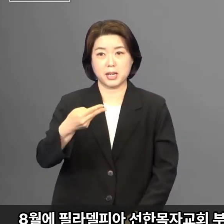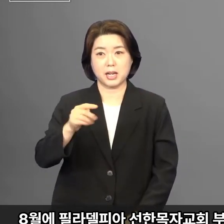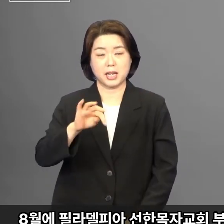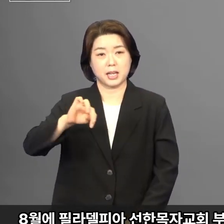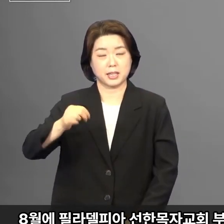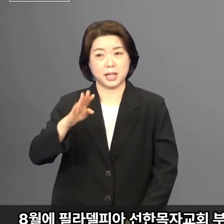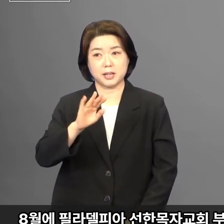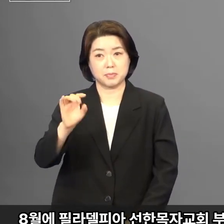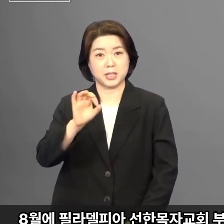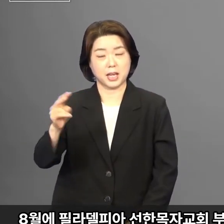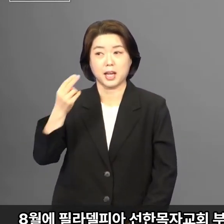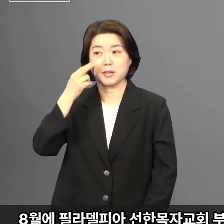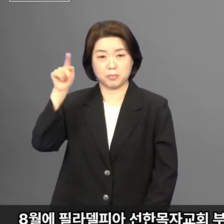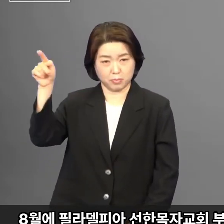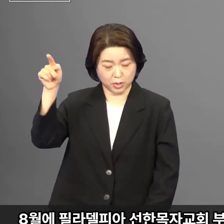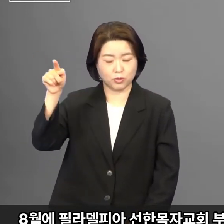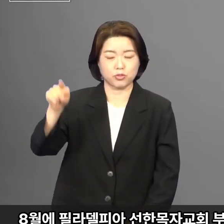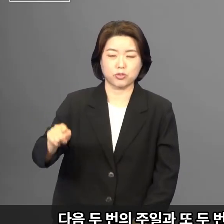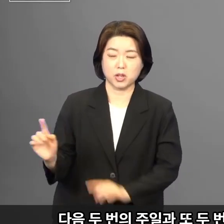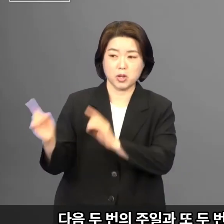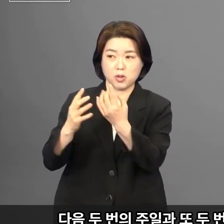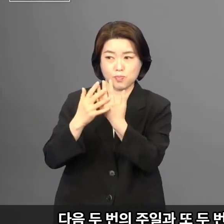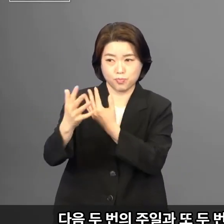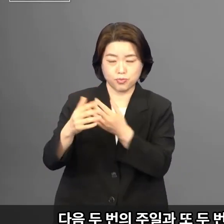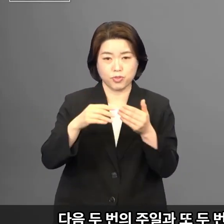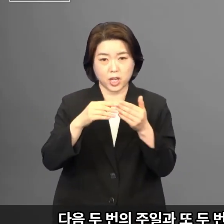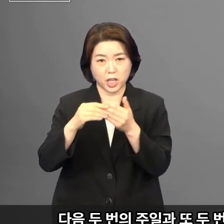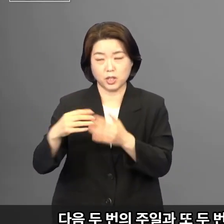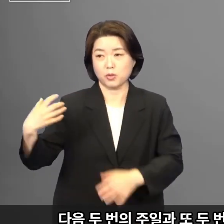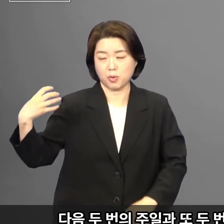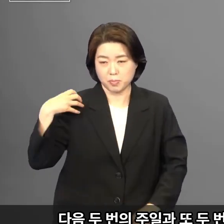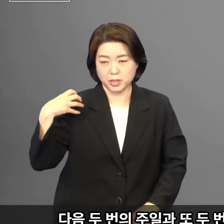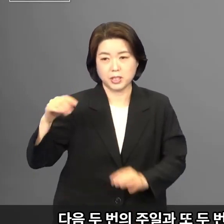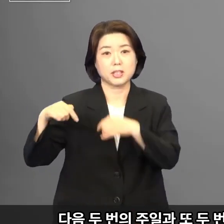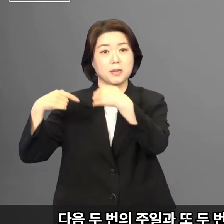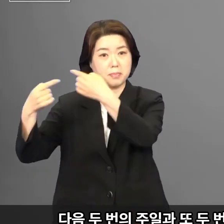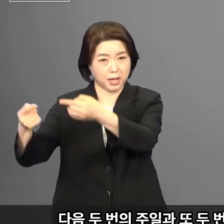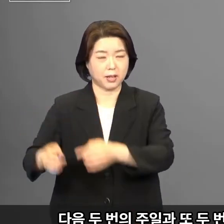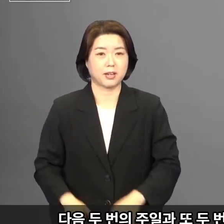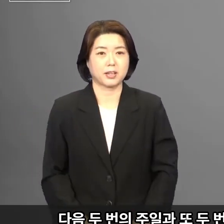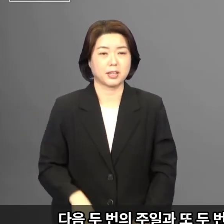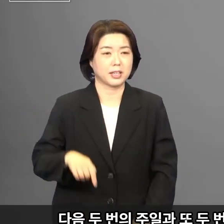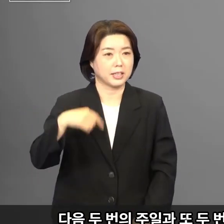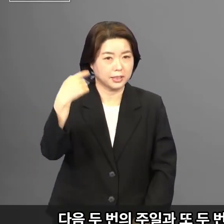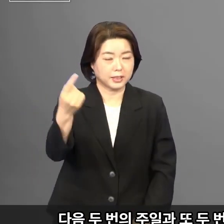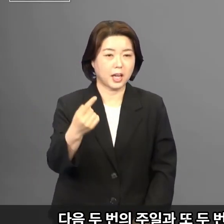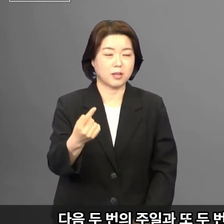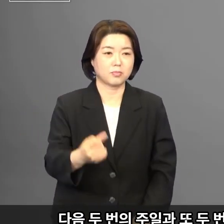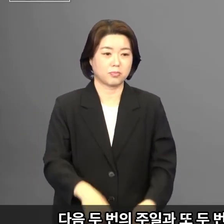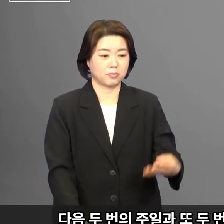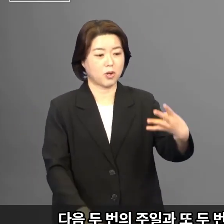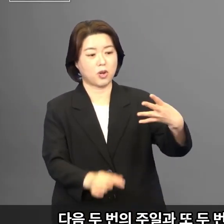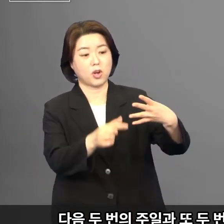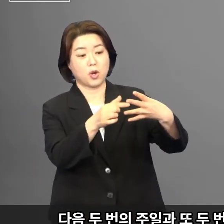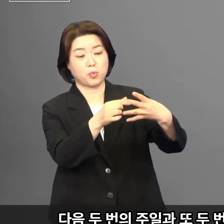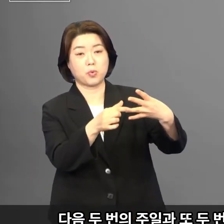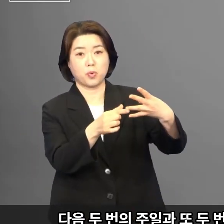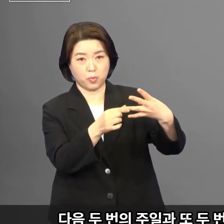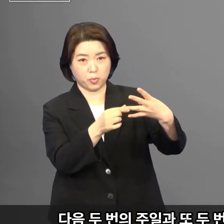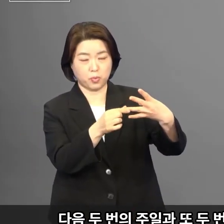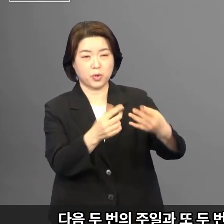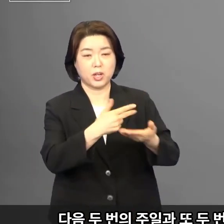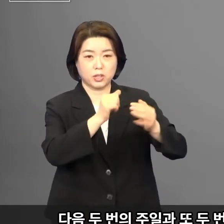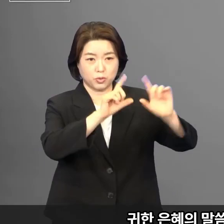부흥회를 인도하러 미국에 다녀오게 됩니다. 다음 두 번의 주일과 또 두 번의 금성 유규성 원로